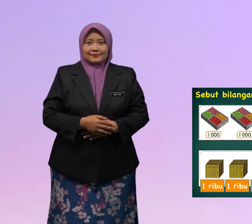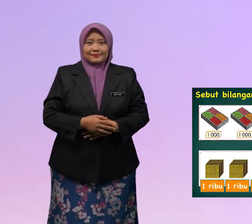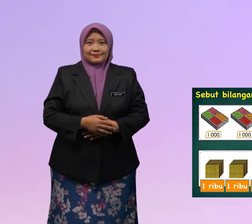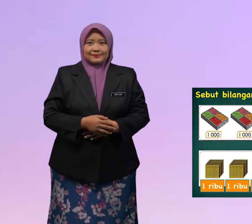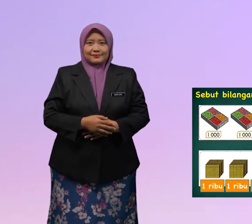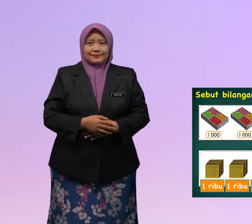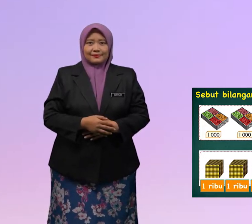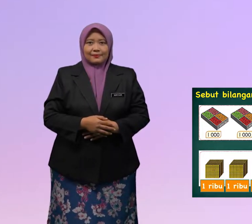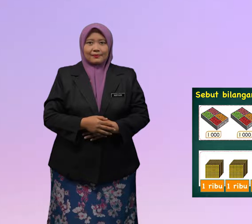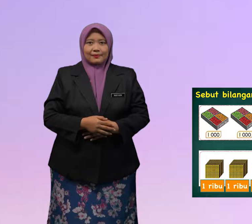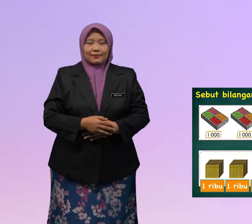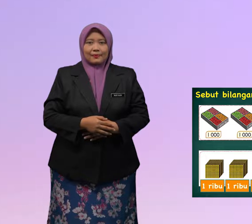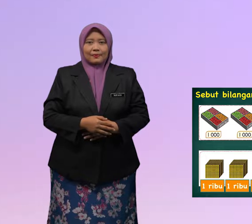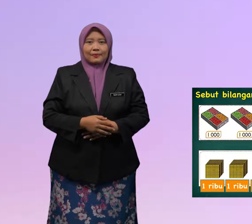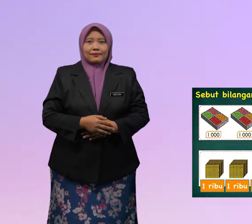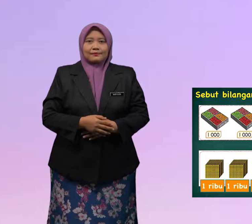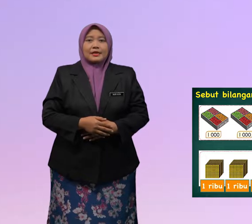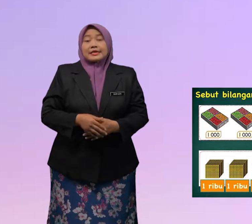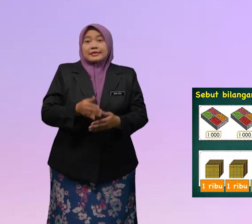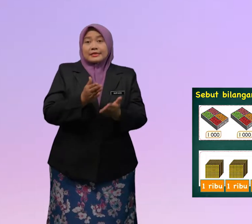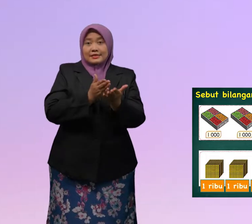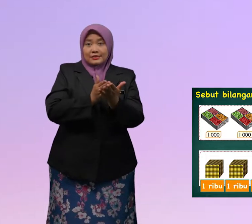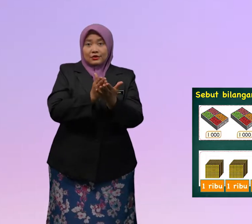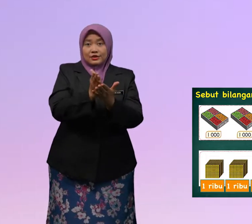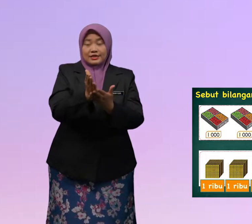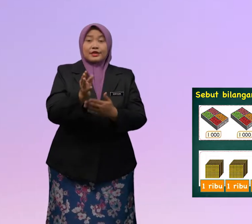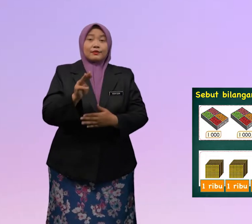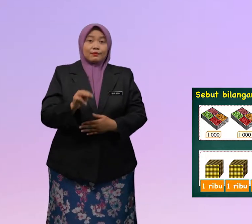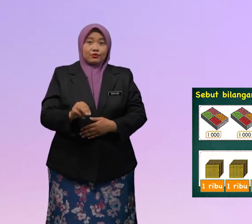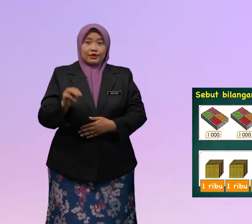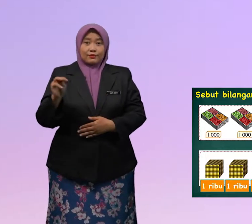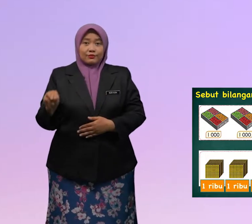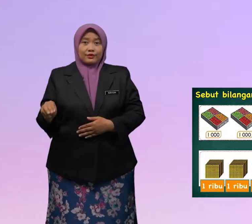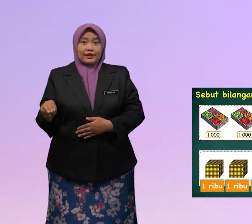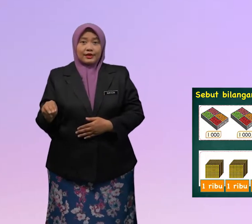Seterusnya, murid-murid. murid.